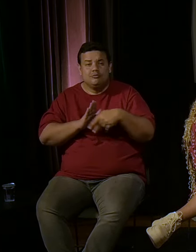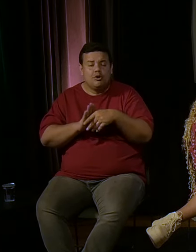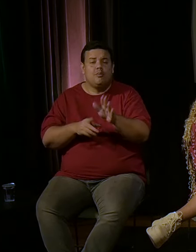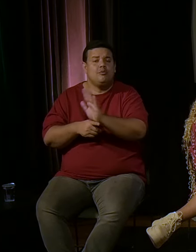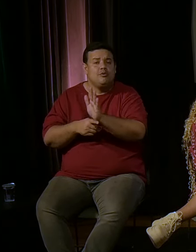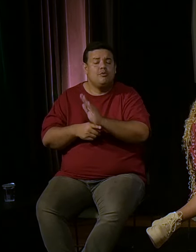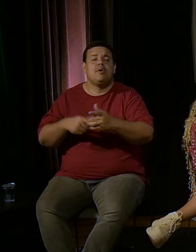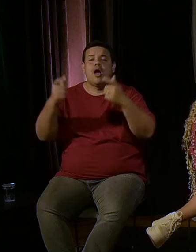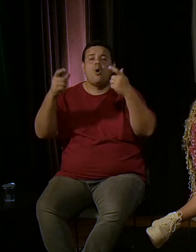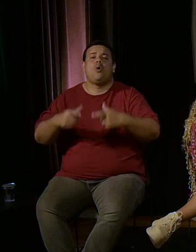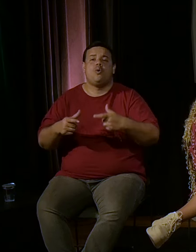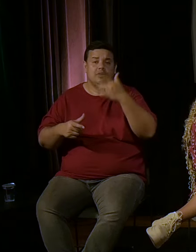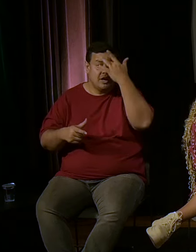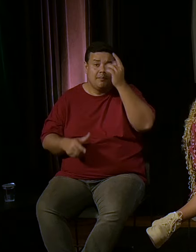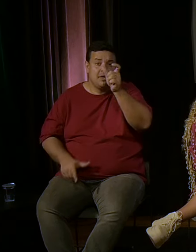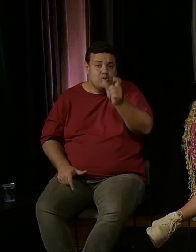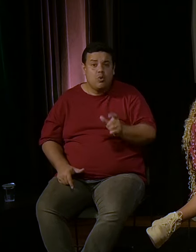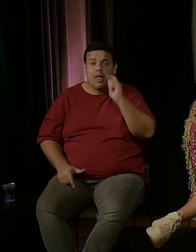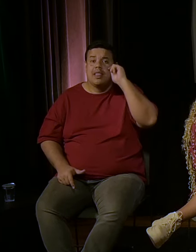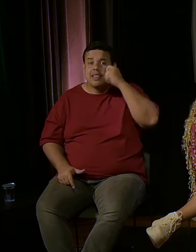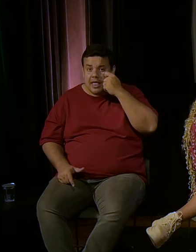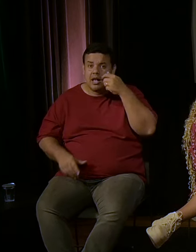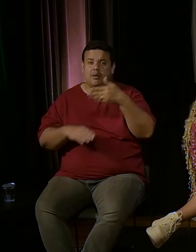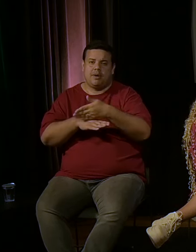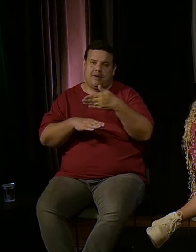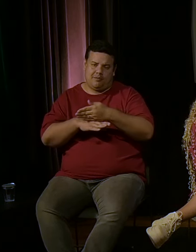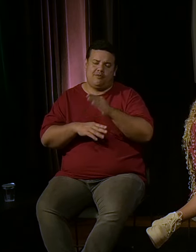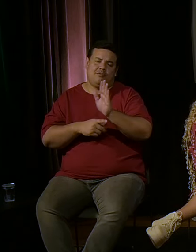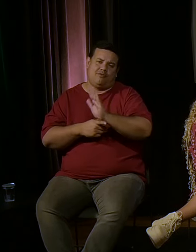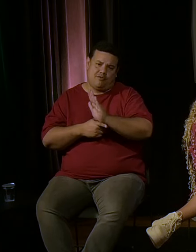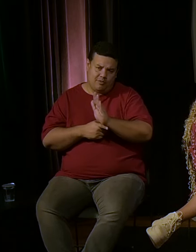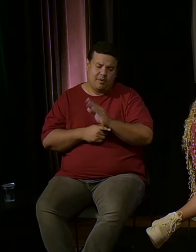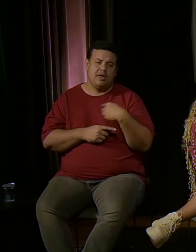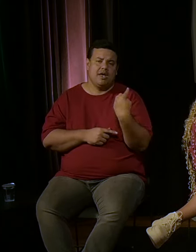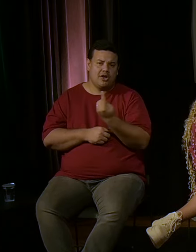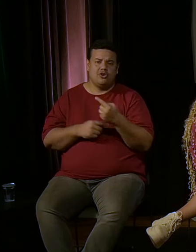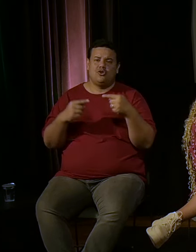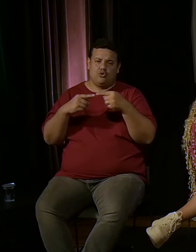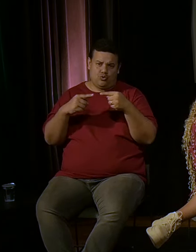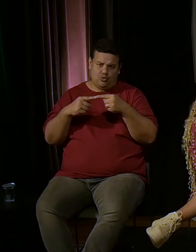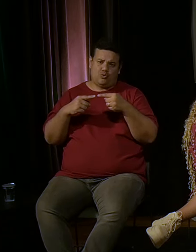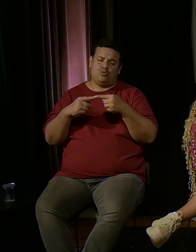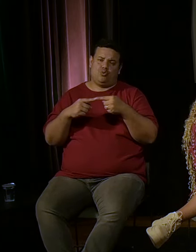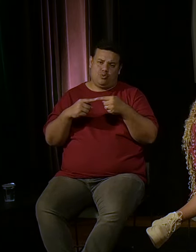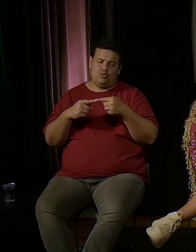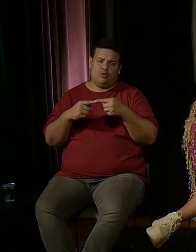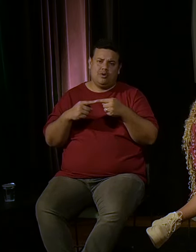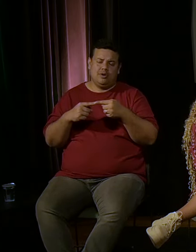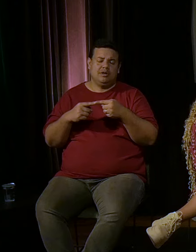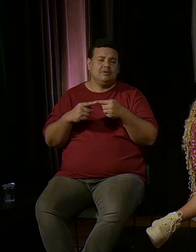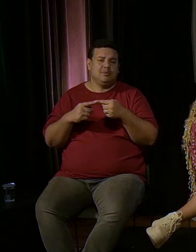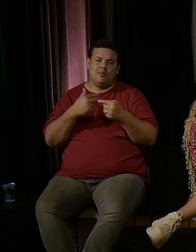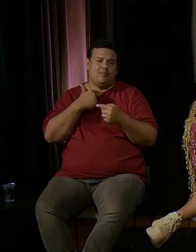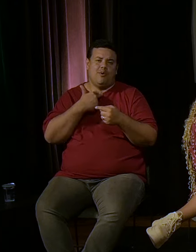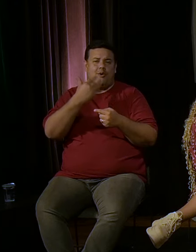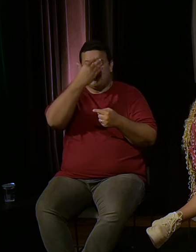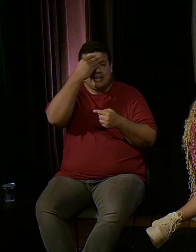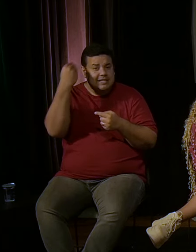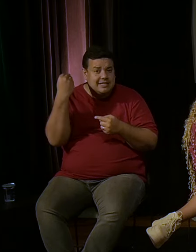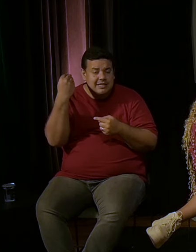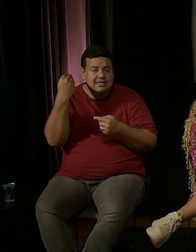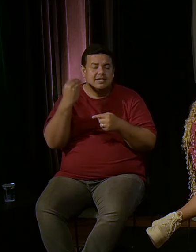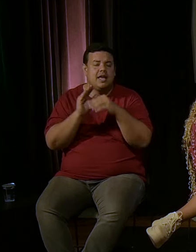pessoas negras nesses filmes também, a gente vai estar relacionado, não pode se esquecer que a gente está relacionado